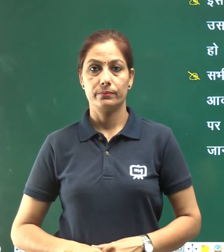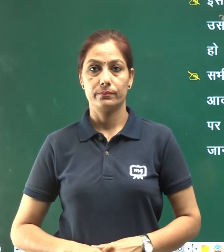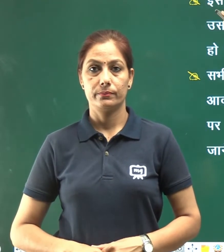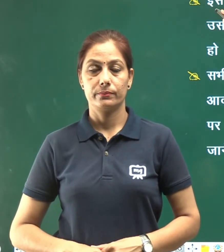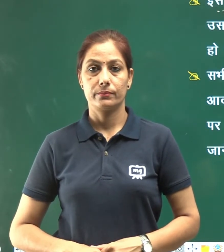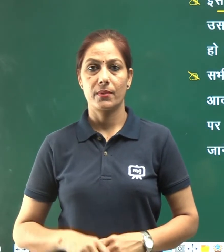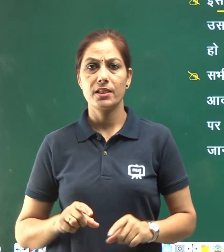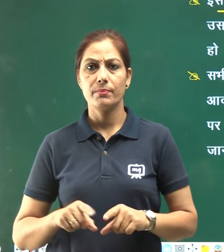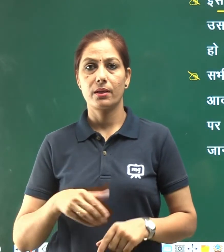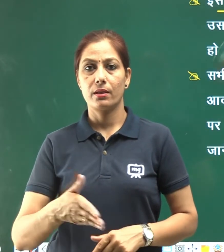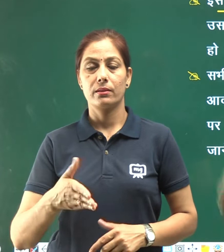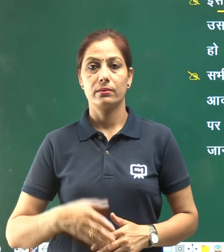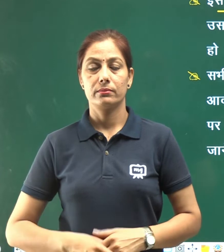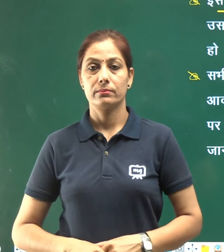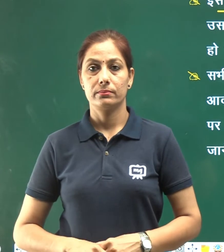इस प्रकार